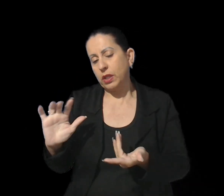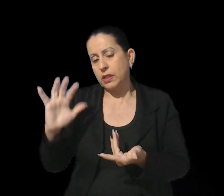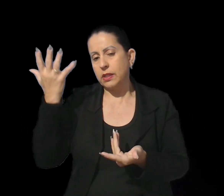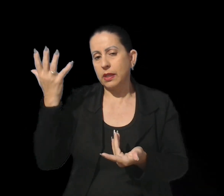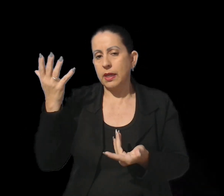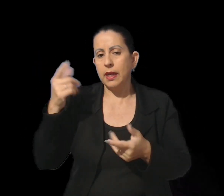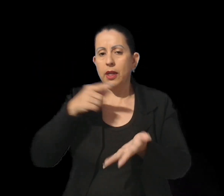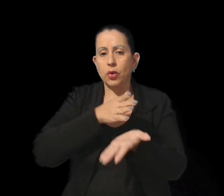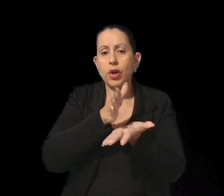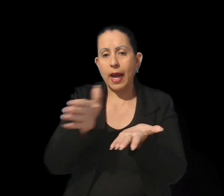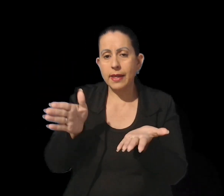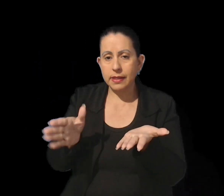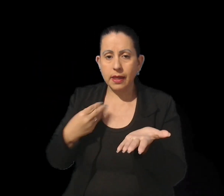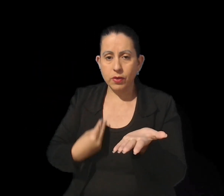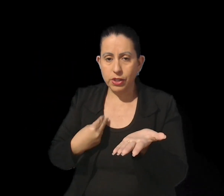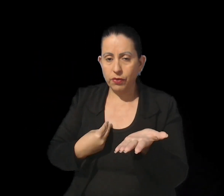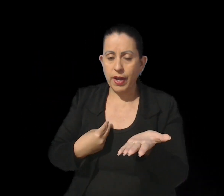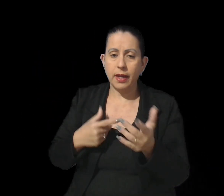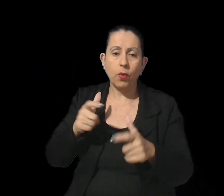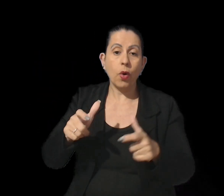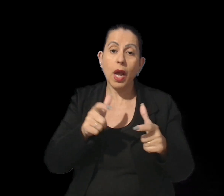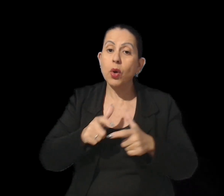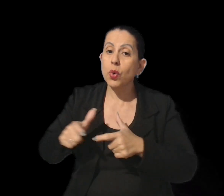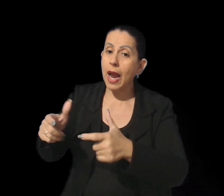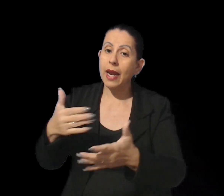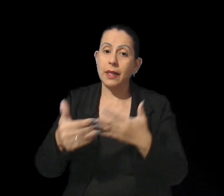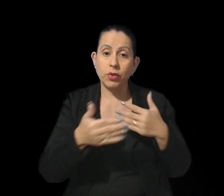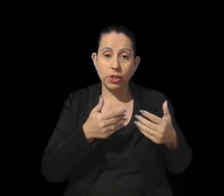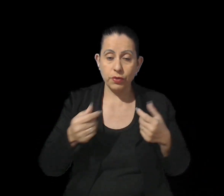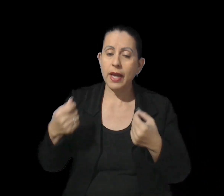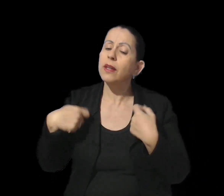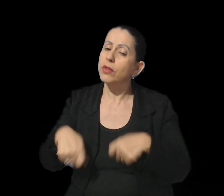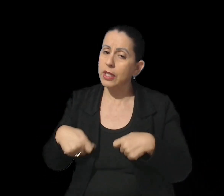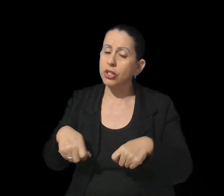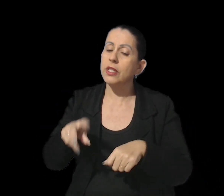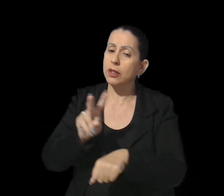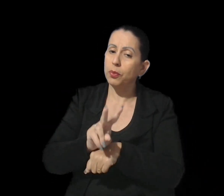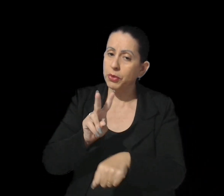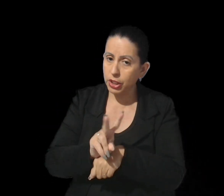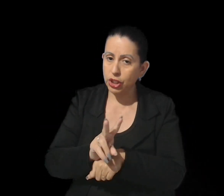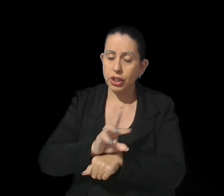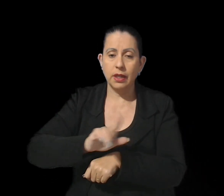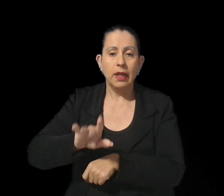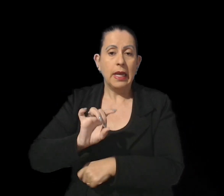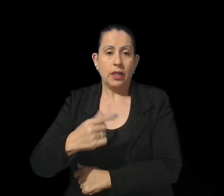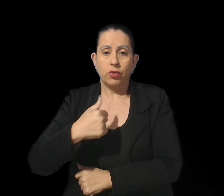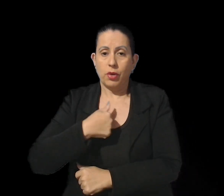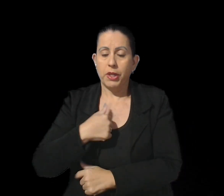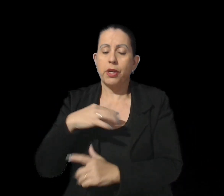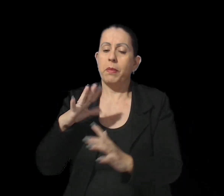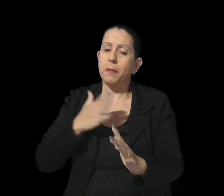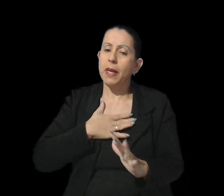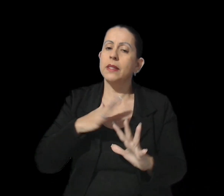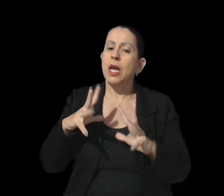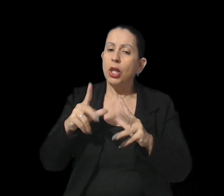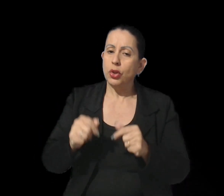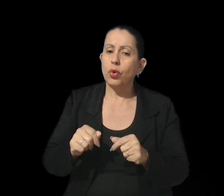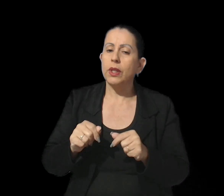outros locais que eu estiver, em qualquer lugar que eu estiver, que eu esteja sendo protegida, não somente a mim, mas toda a